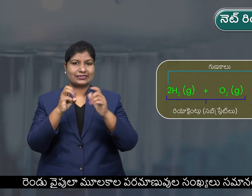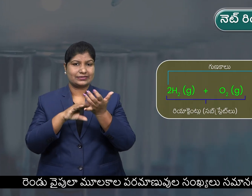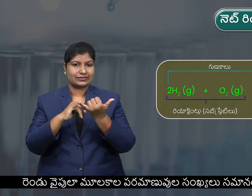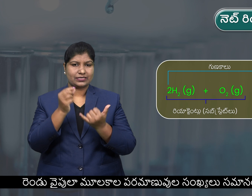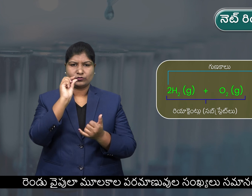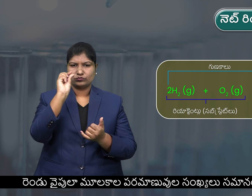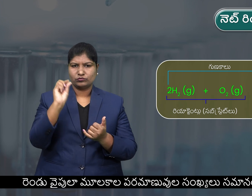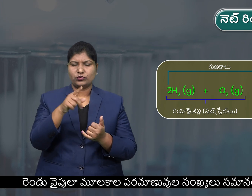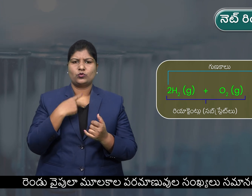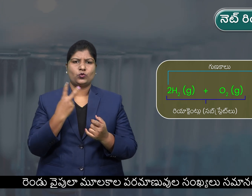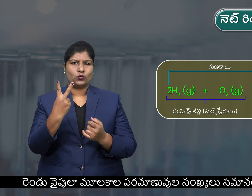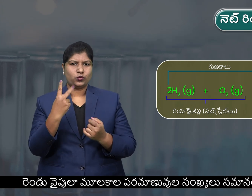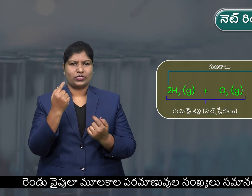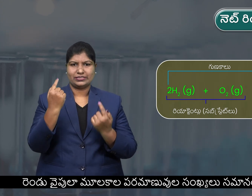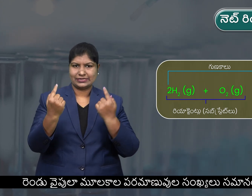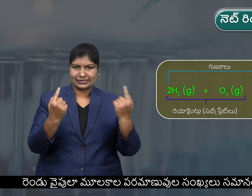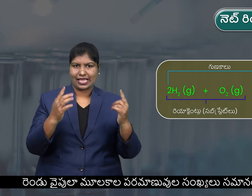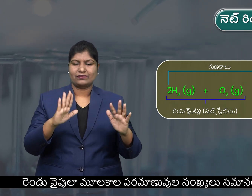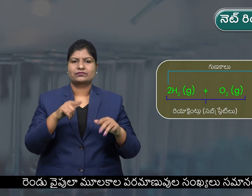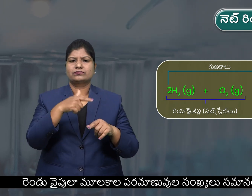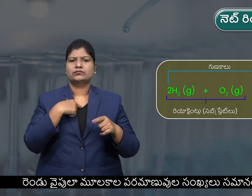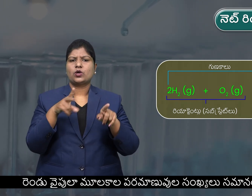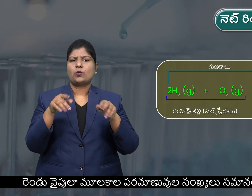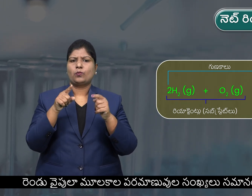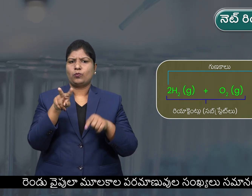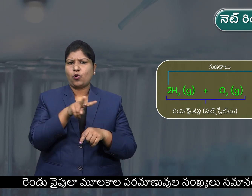పరమాణువుల సంఖ్యలు సమానంగా ఉంటాయి.